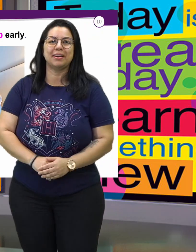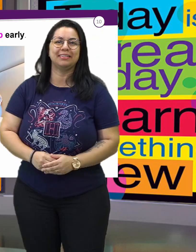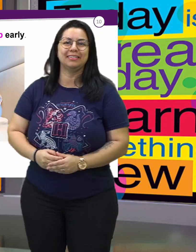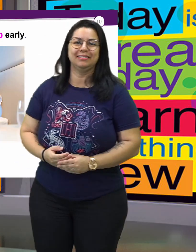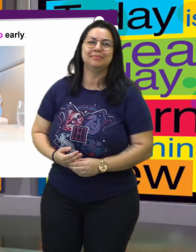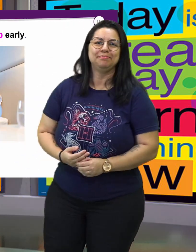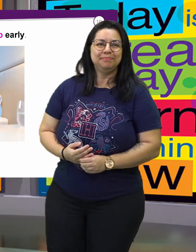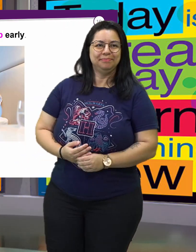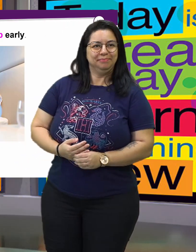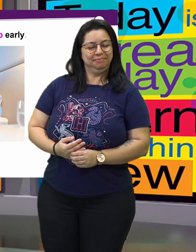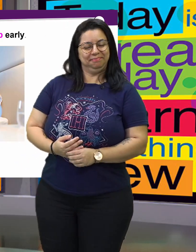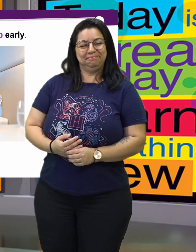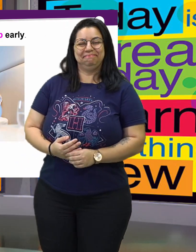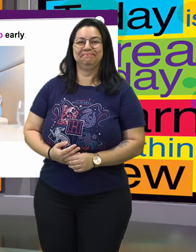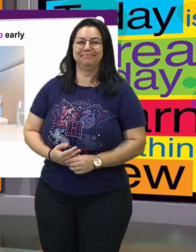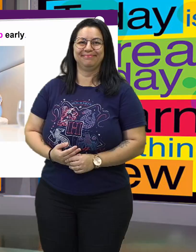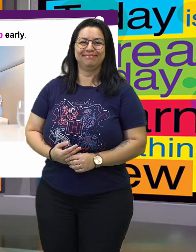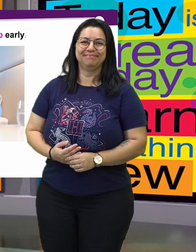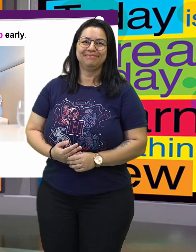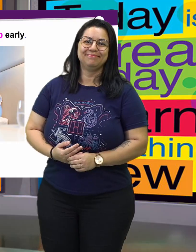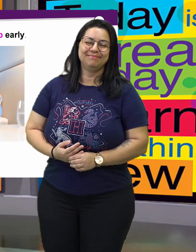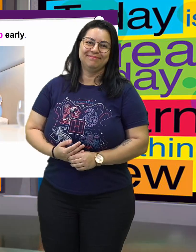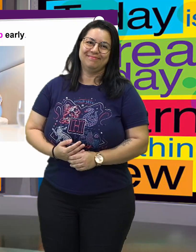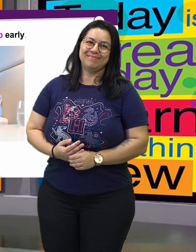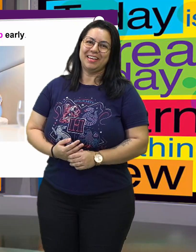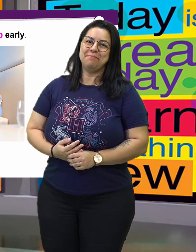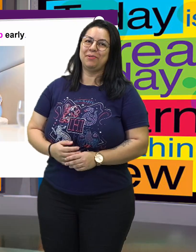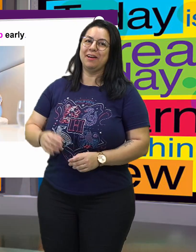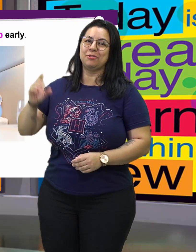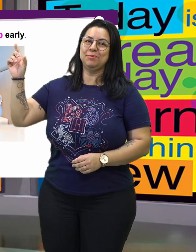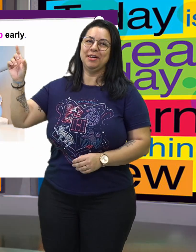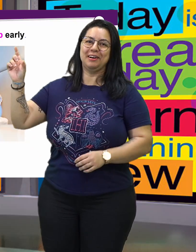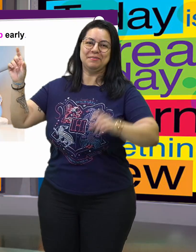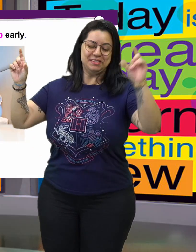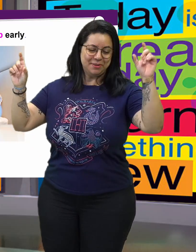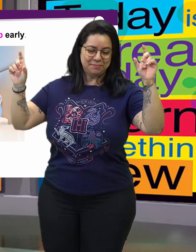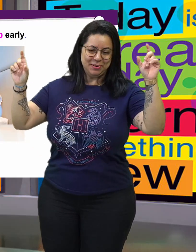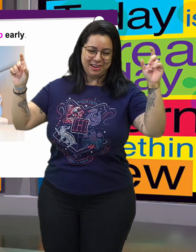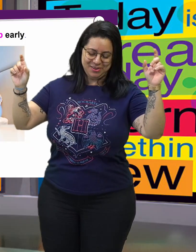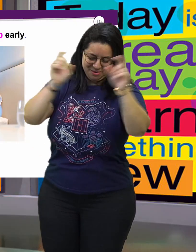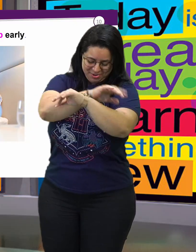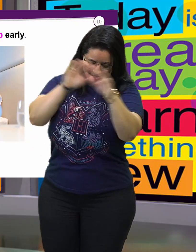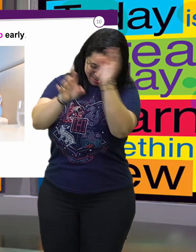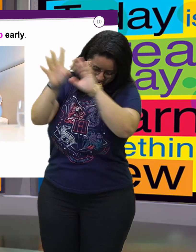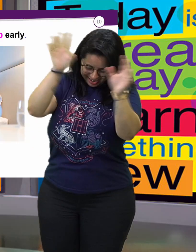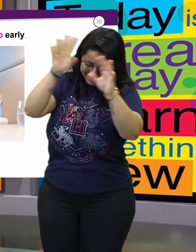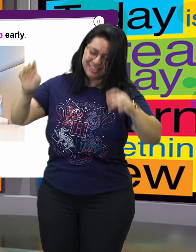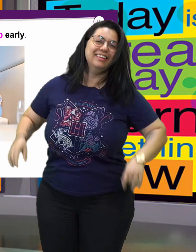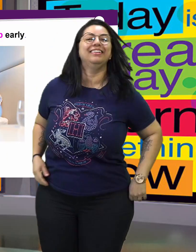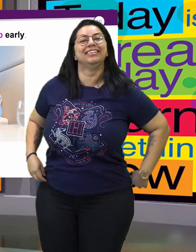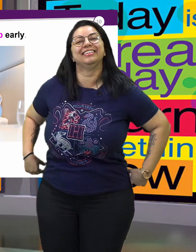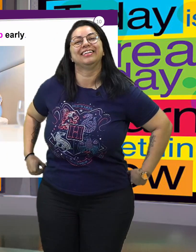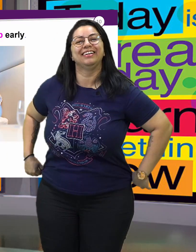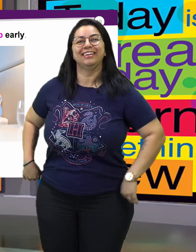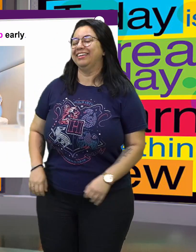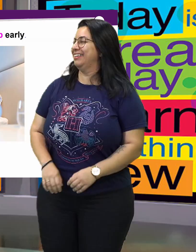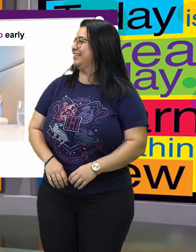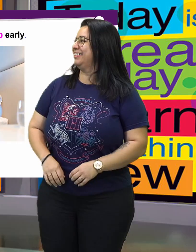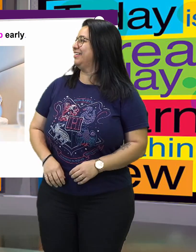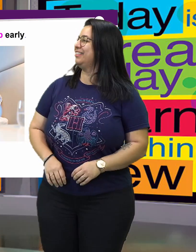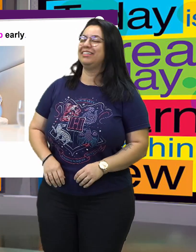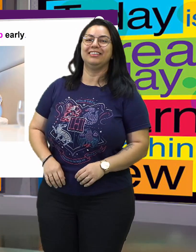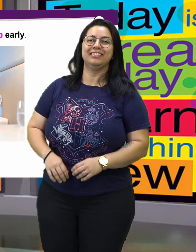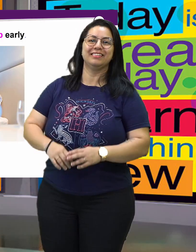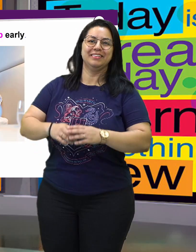entender também, na aula passada foram 2 condicionais, aí foi um negócio maior. Porque tu explica uma, depois explica a outra. Isso. Mas essa aqui